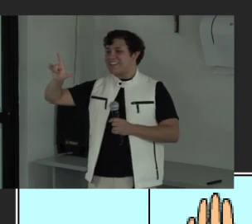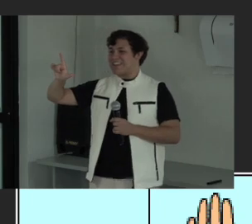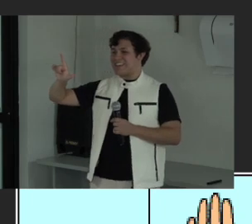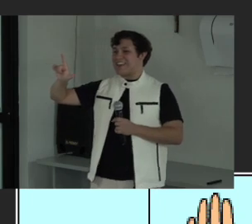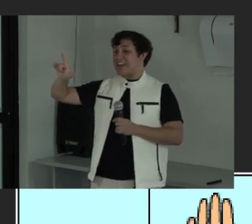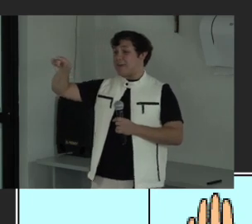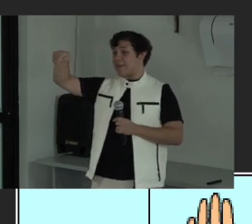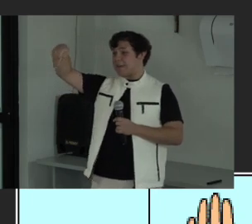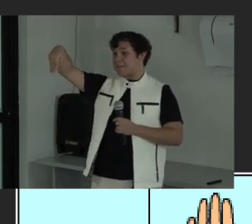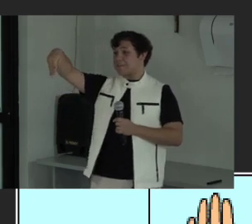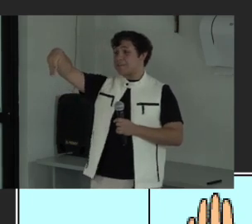M.